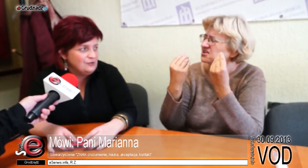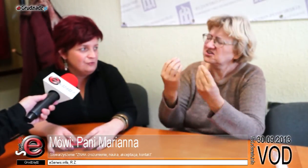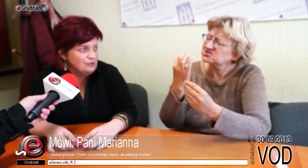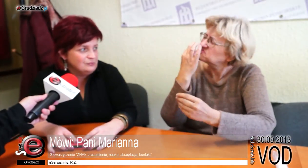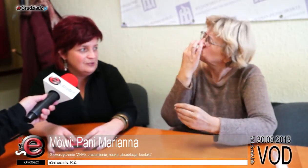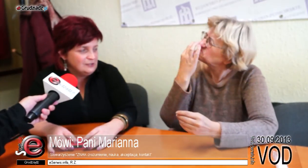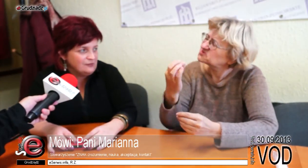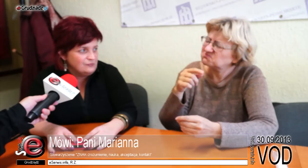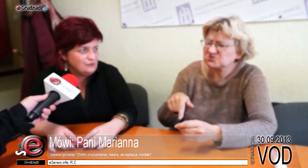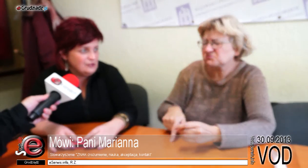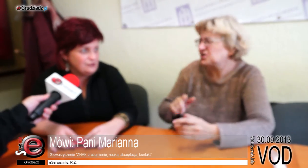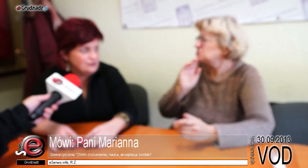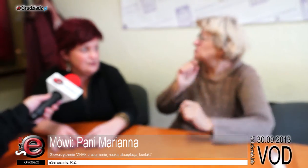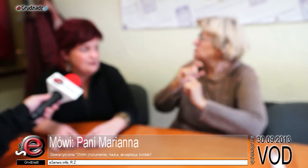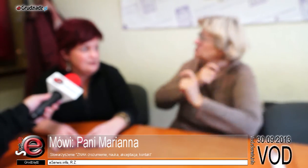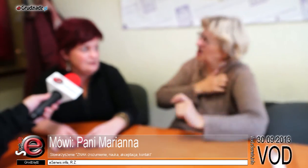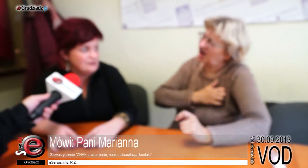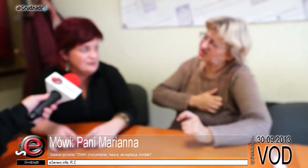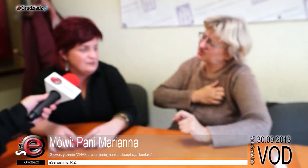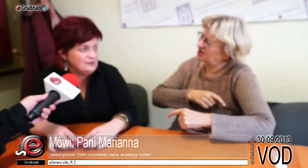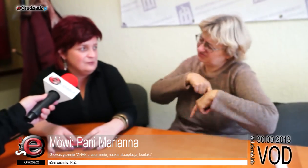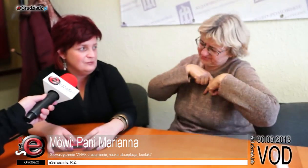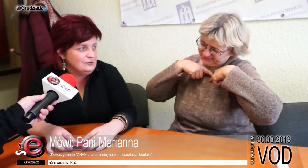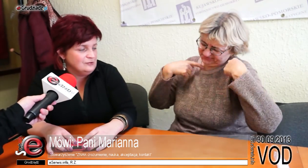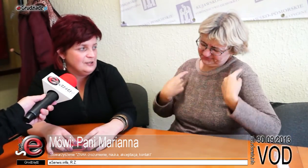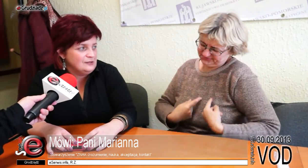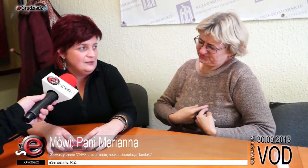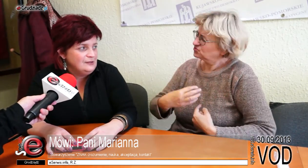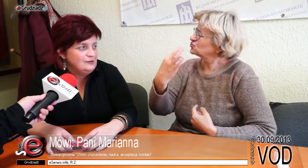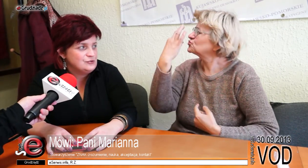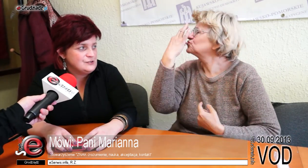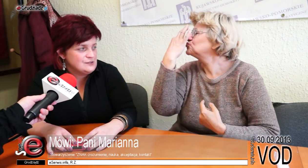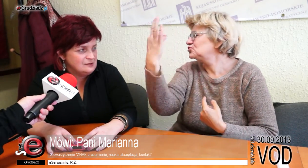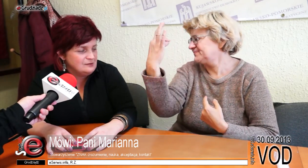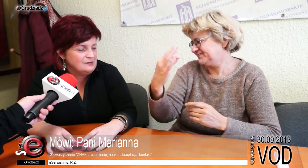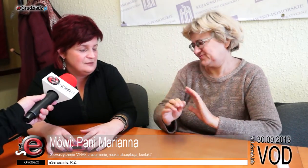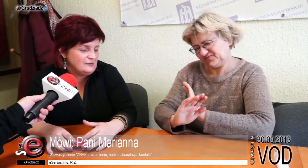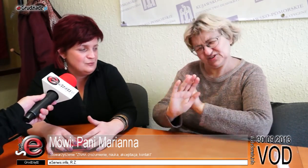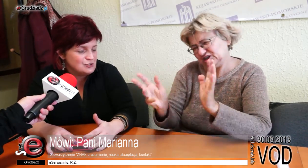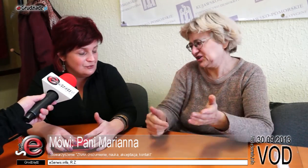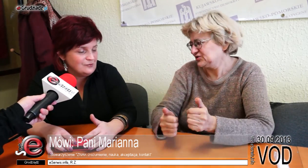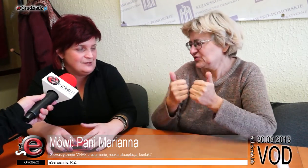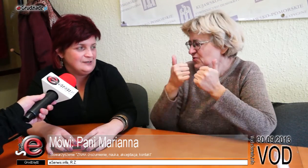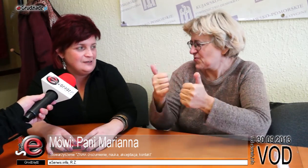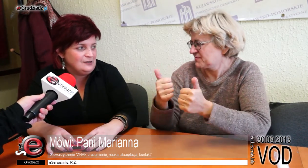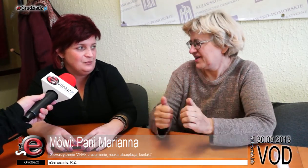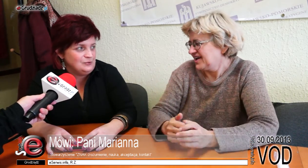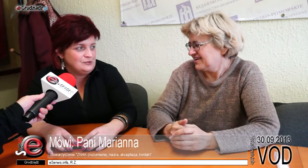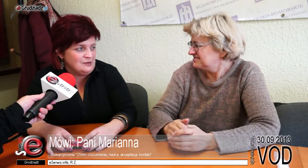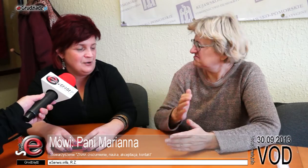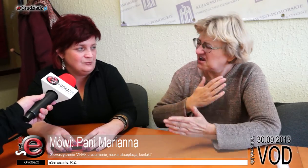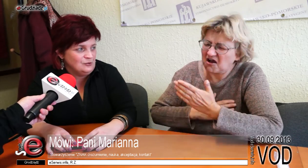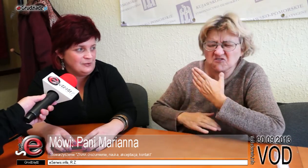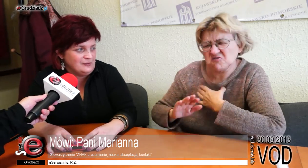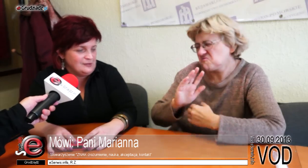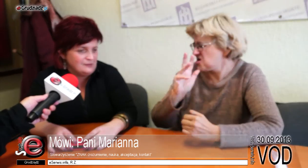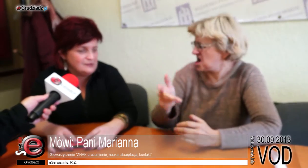Organizują dla nas wycieczki, jestem zadowolona. Wszyscy słyszący tak jakby tutaj mają dobre serce dla